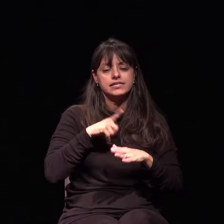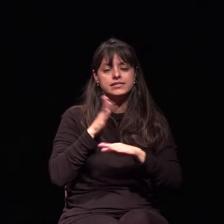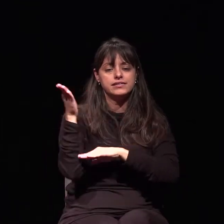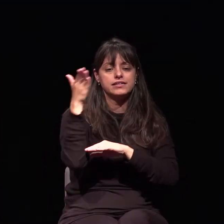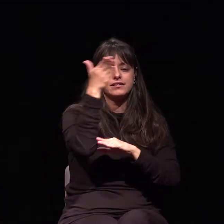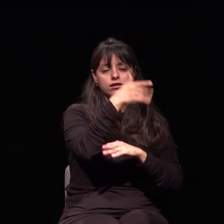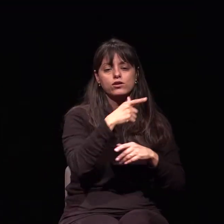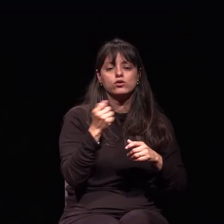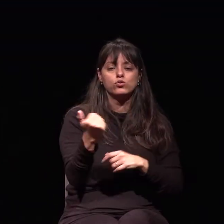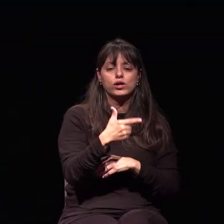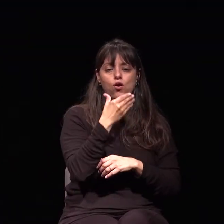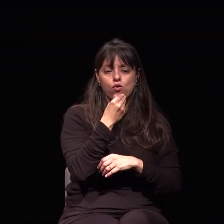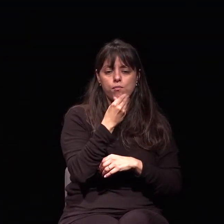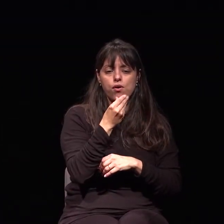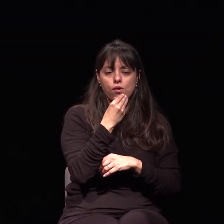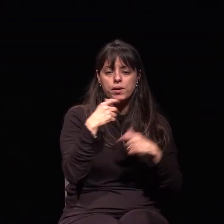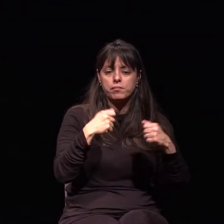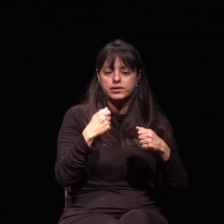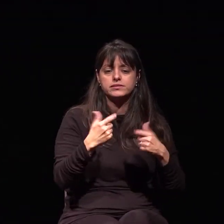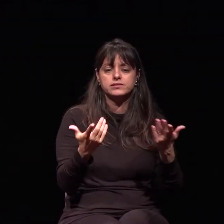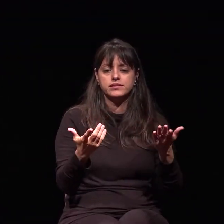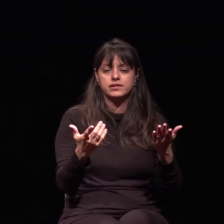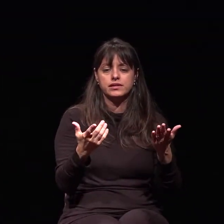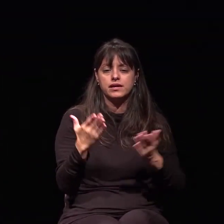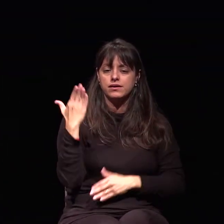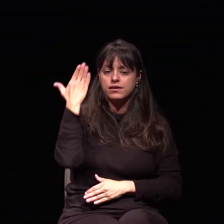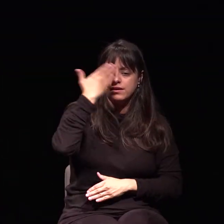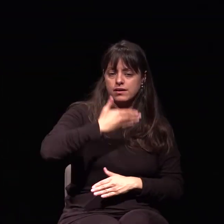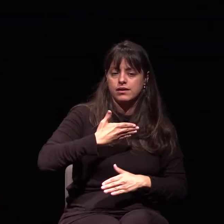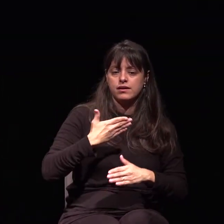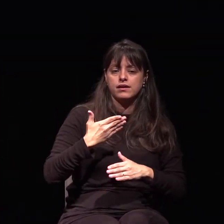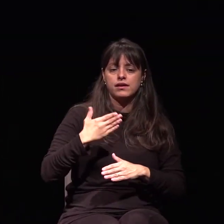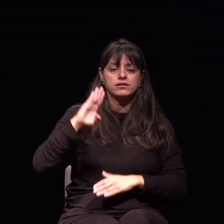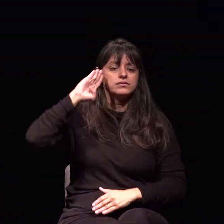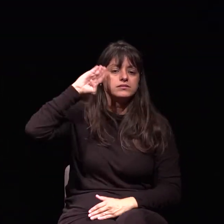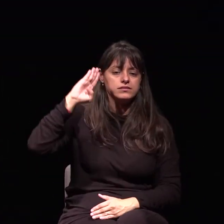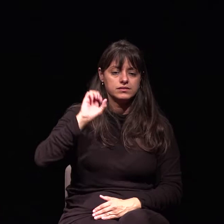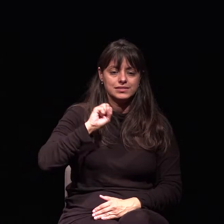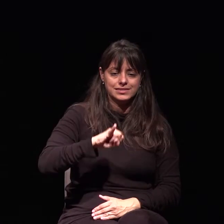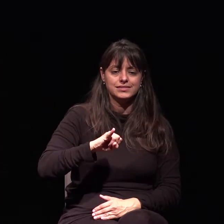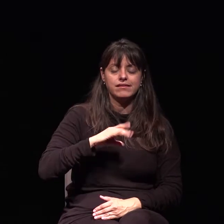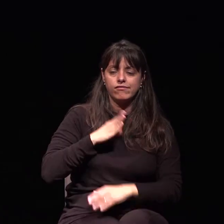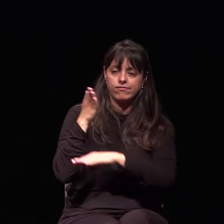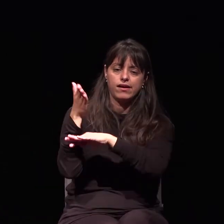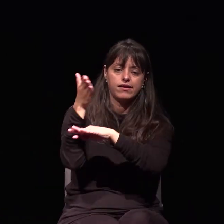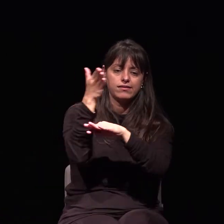os homens, porque os homens tinham que apresentar também um atestado de reservista para todas as...